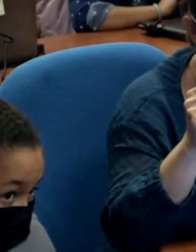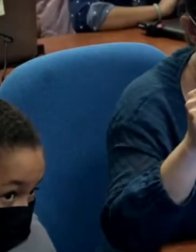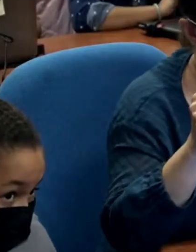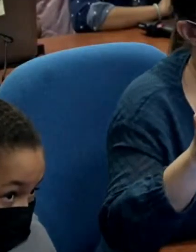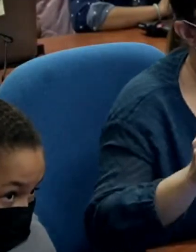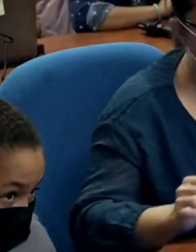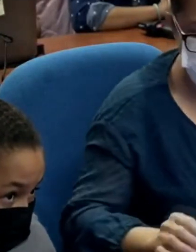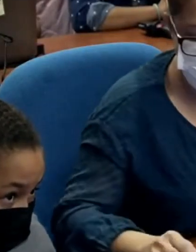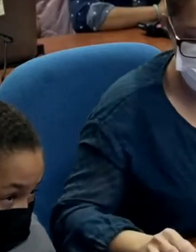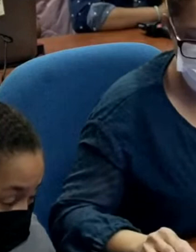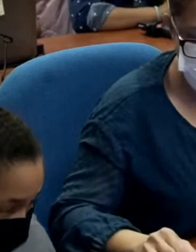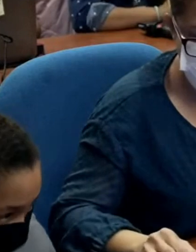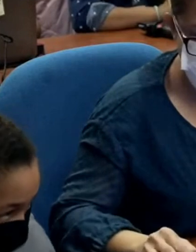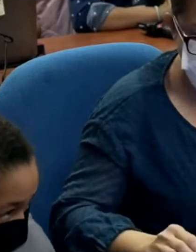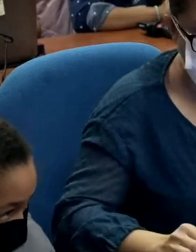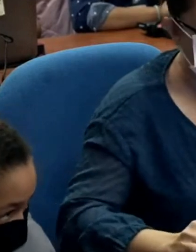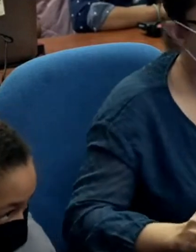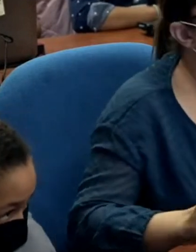Luma.